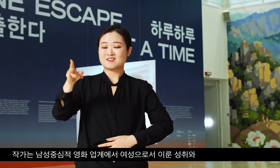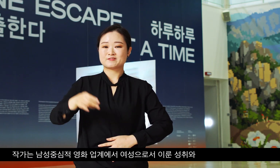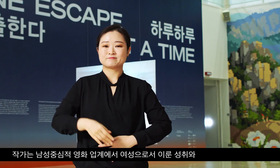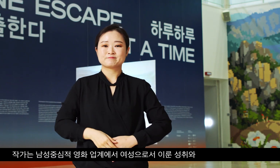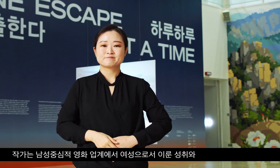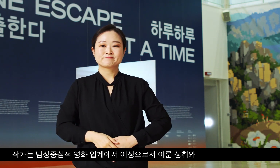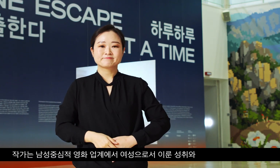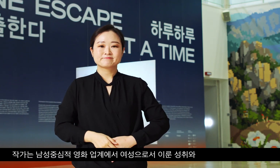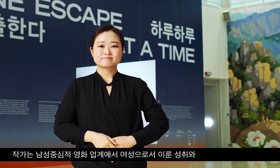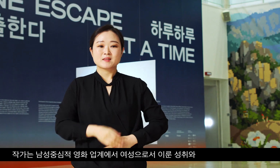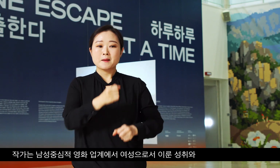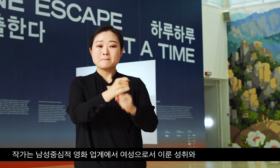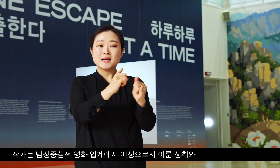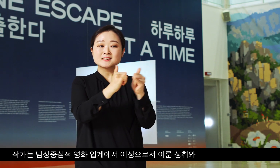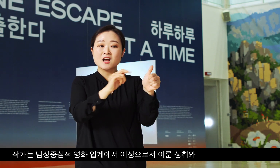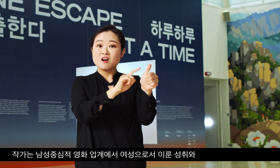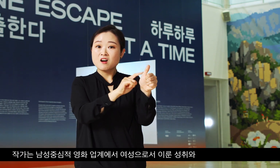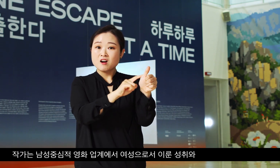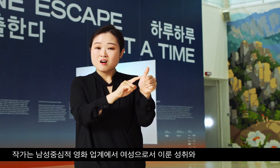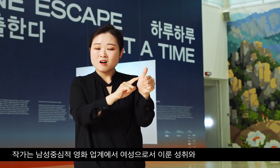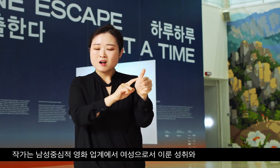작가는 남성 중심적 영화업계에서